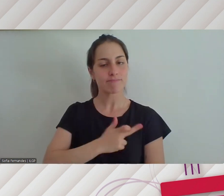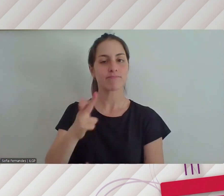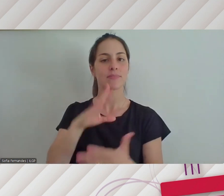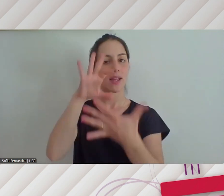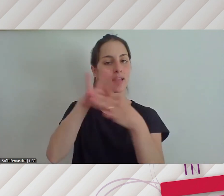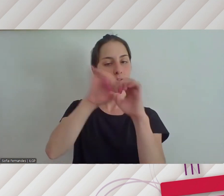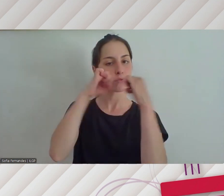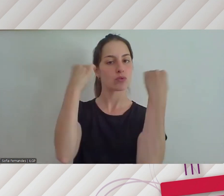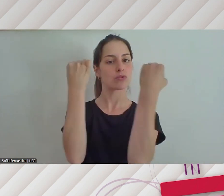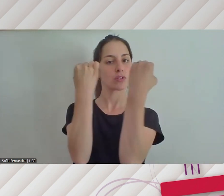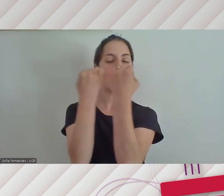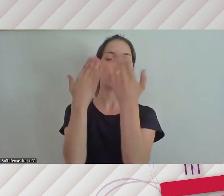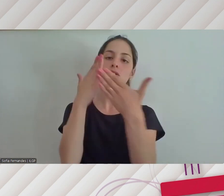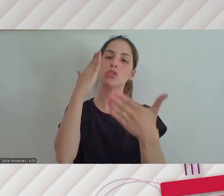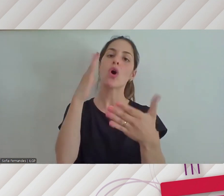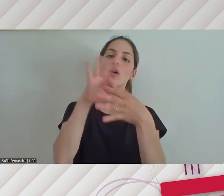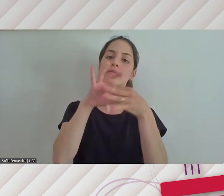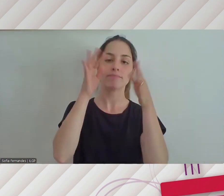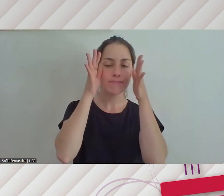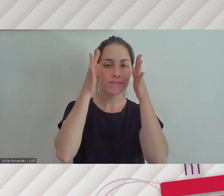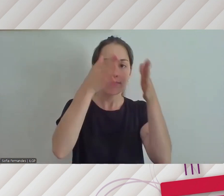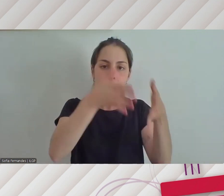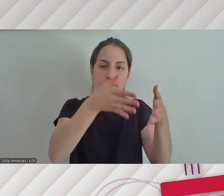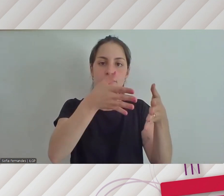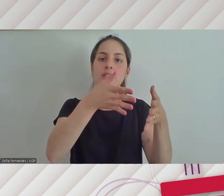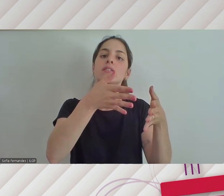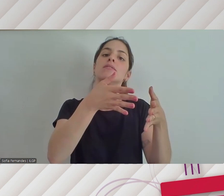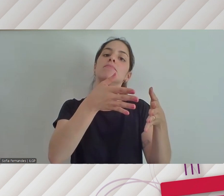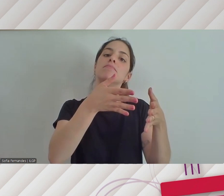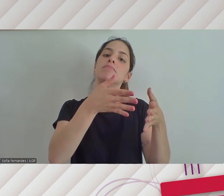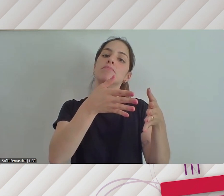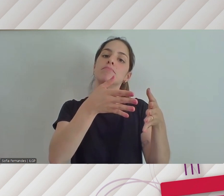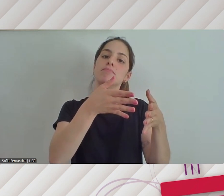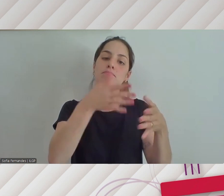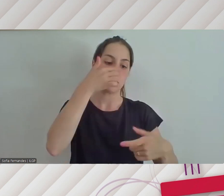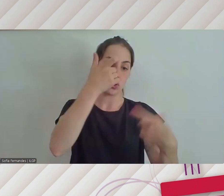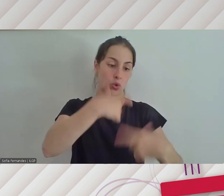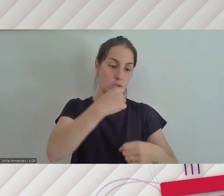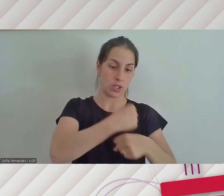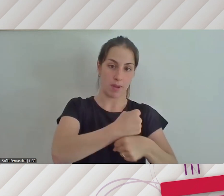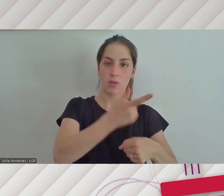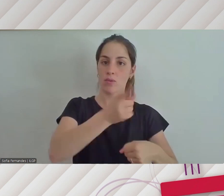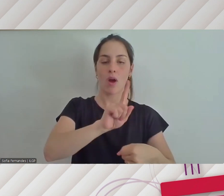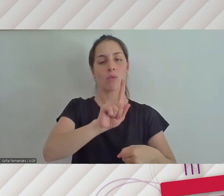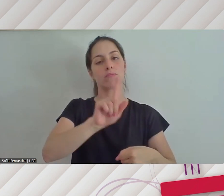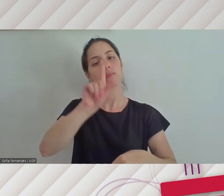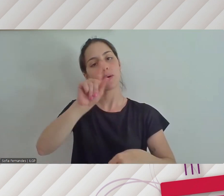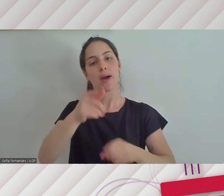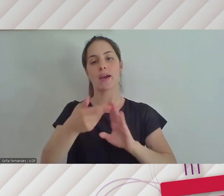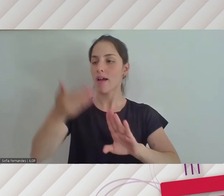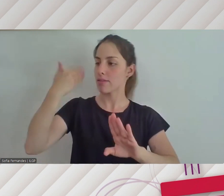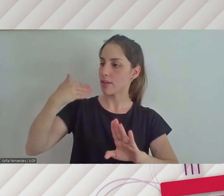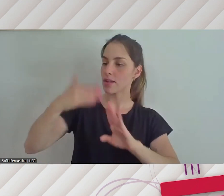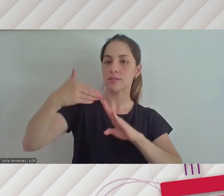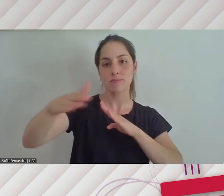social, para além dos titulares que fugazmente ou transitoriamente ocupam os lugares. É esta ideia de marca, esta ideia de